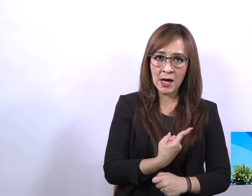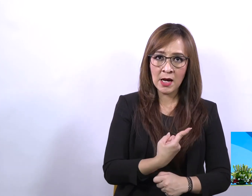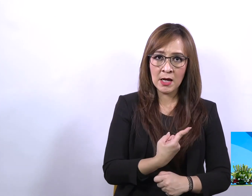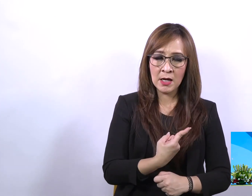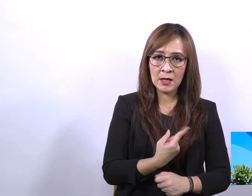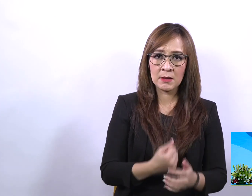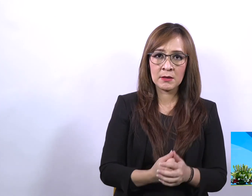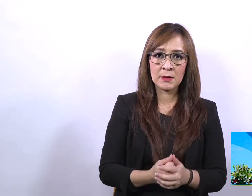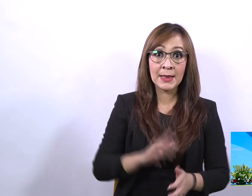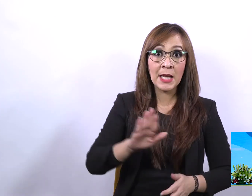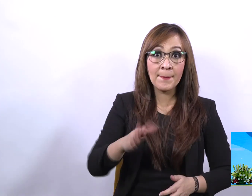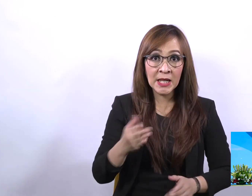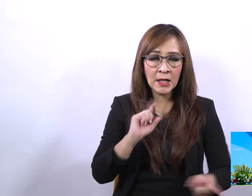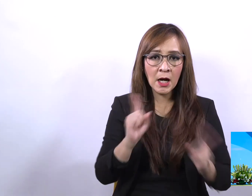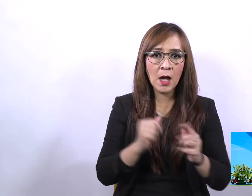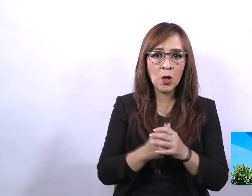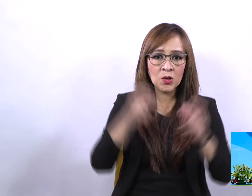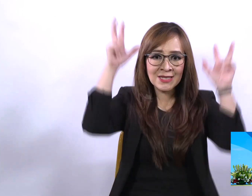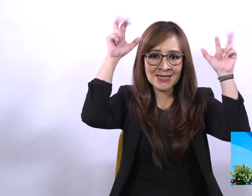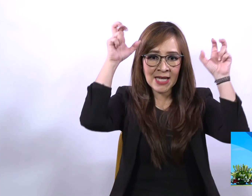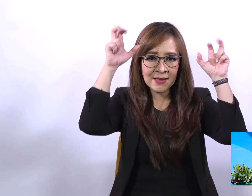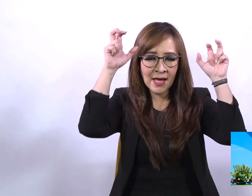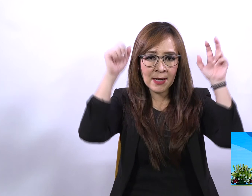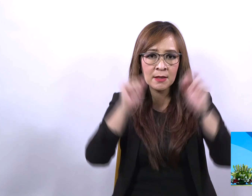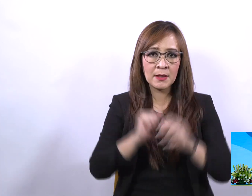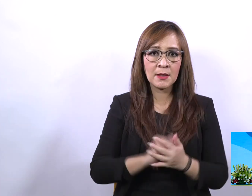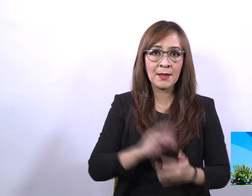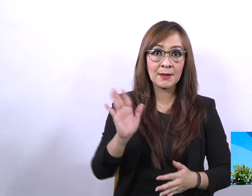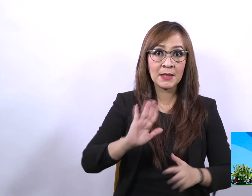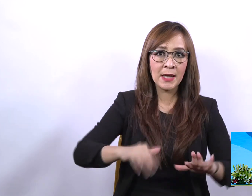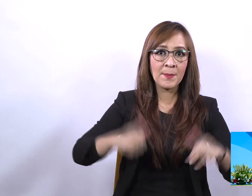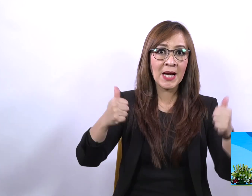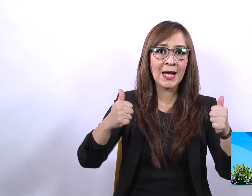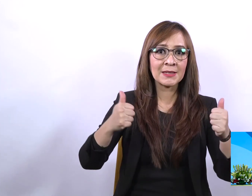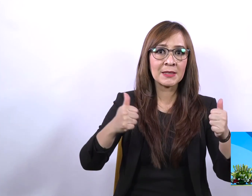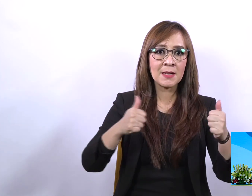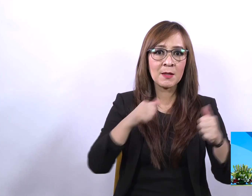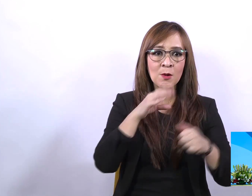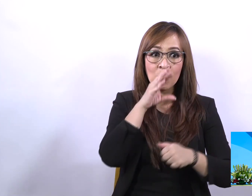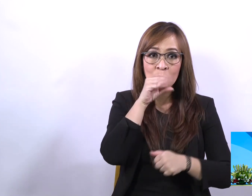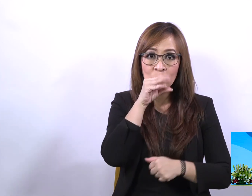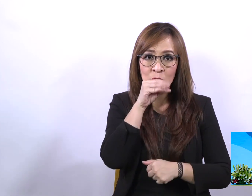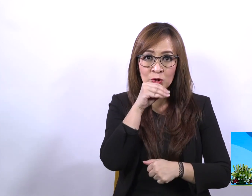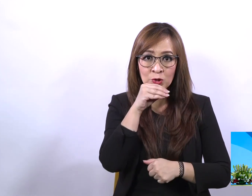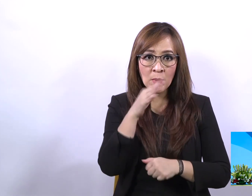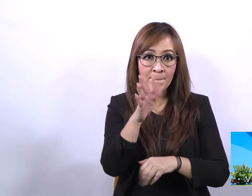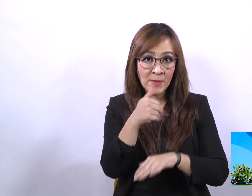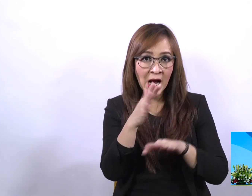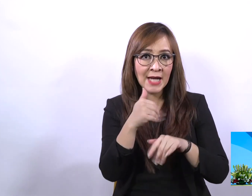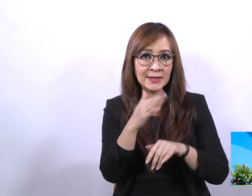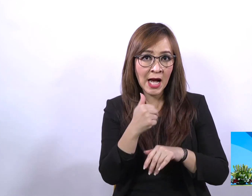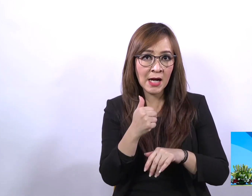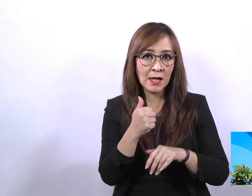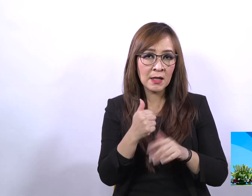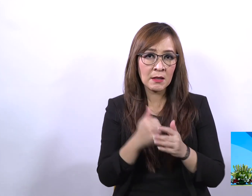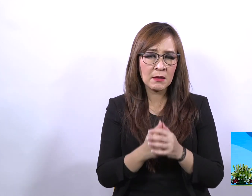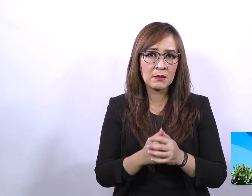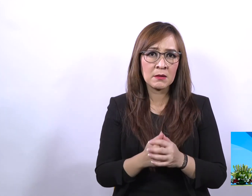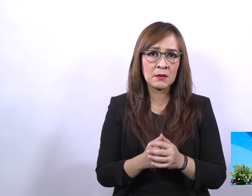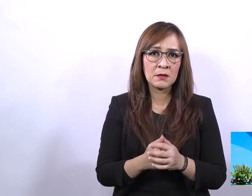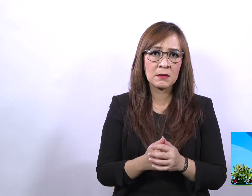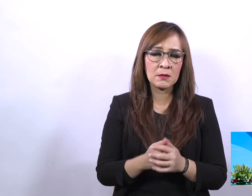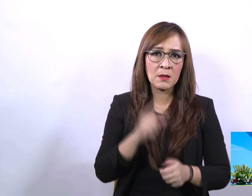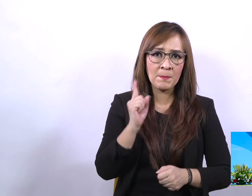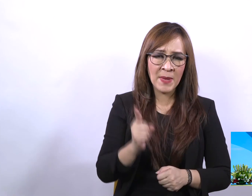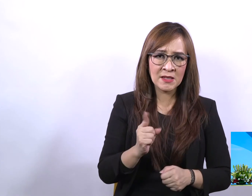kau dia tidak berhasil membujuk engkau spek keluar dari kekudusan spek keluare kasih sampai keluarnya